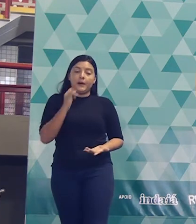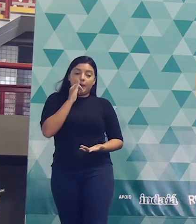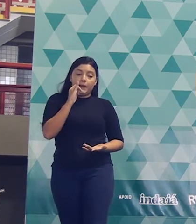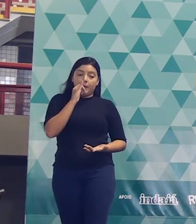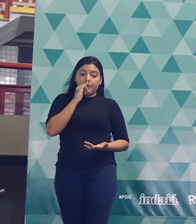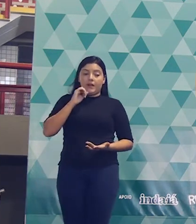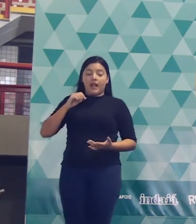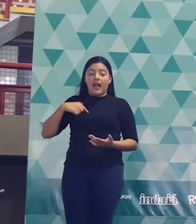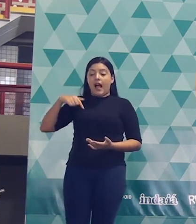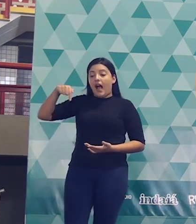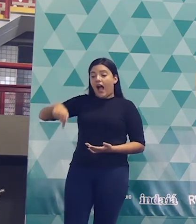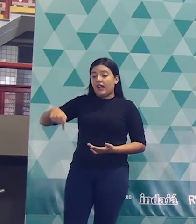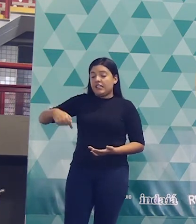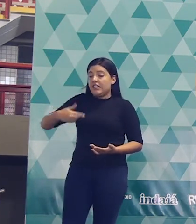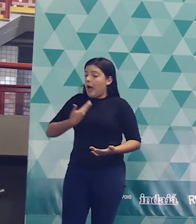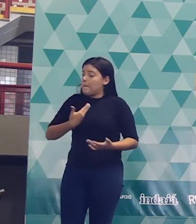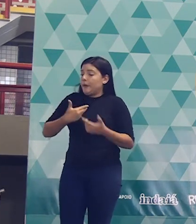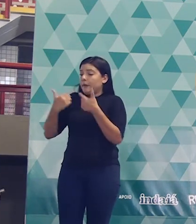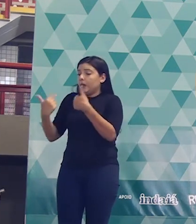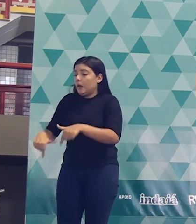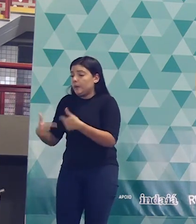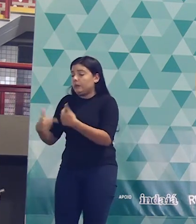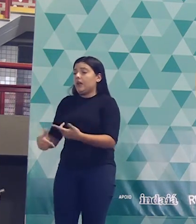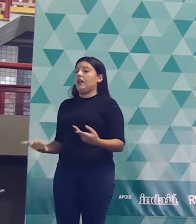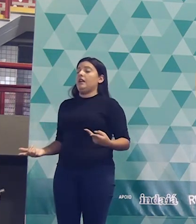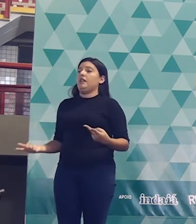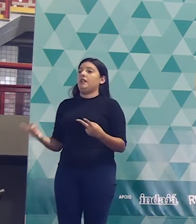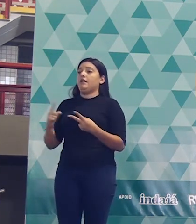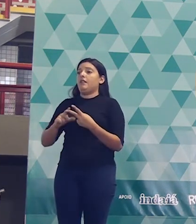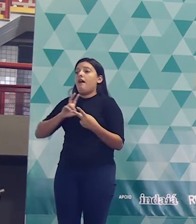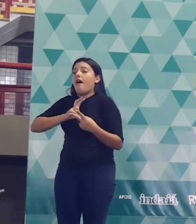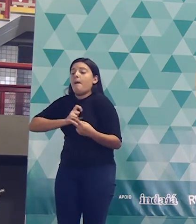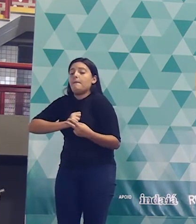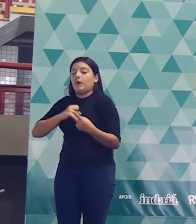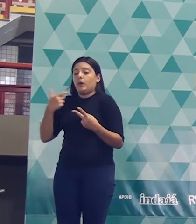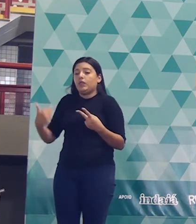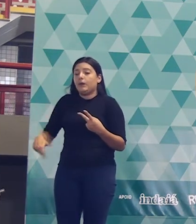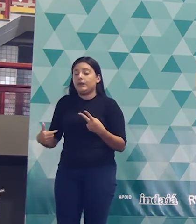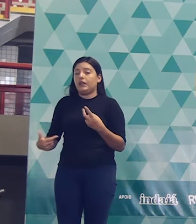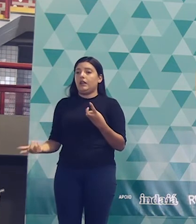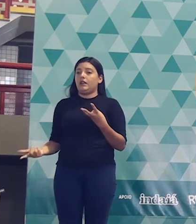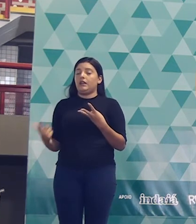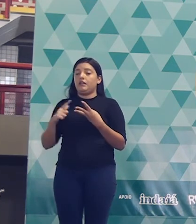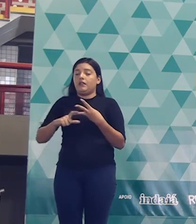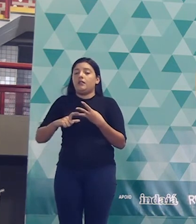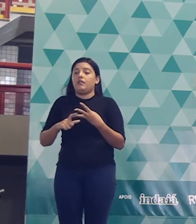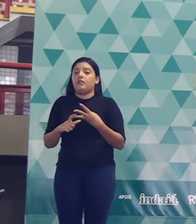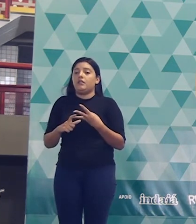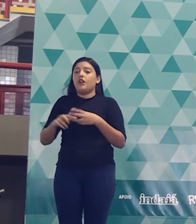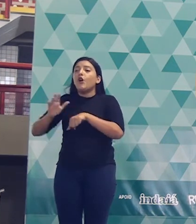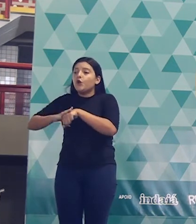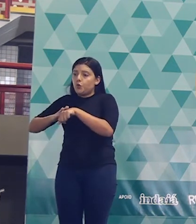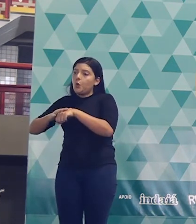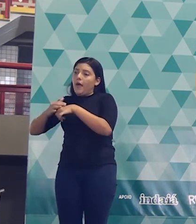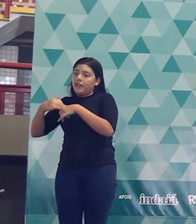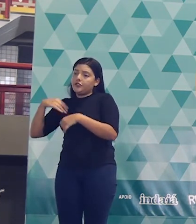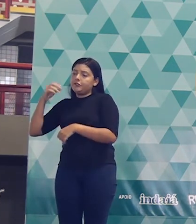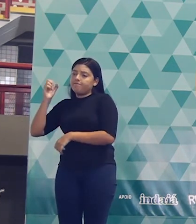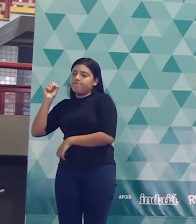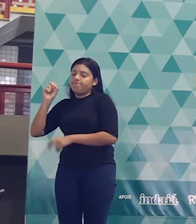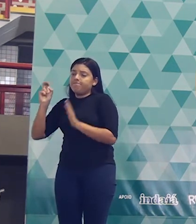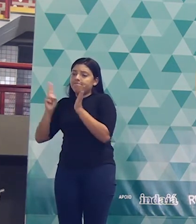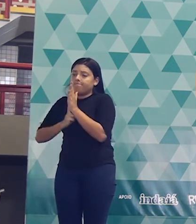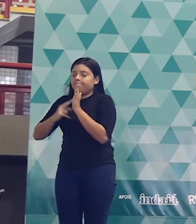sem amigos. O aqui seria o eu lírico sem amores. O aqui seria o eu lírico doente, solitário